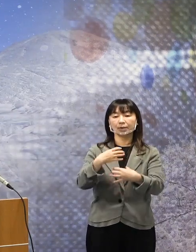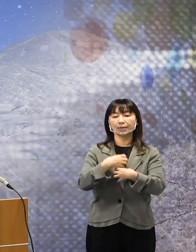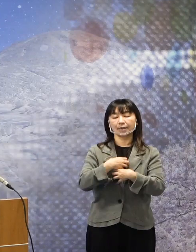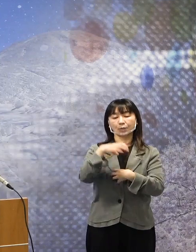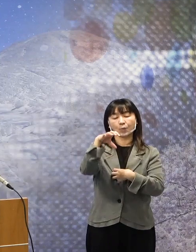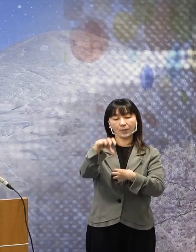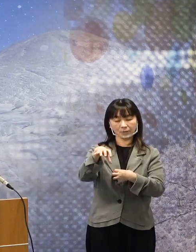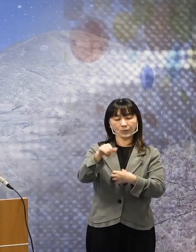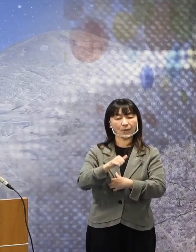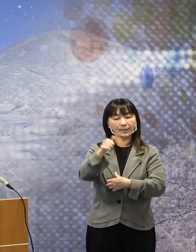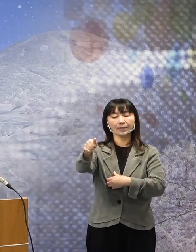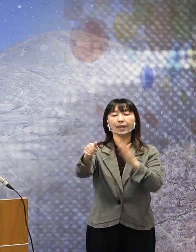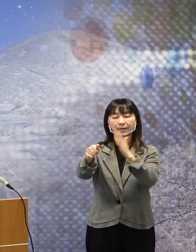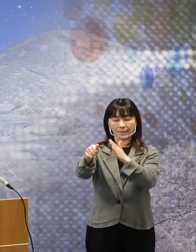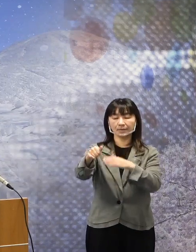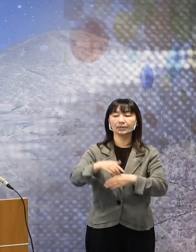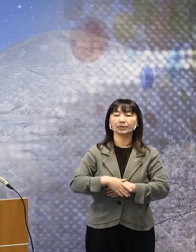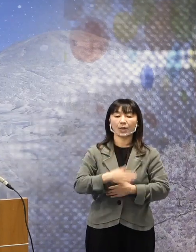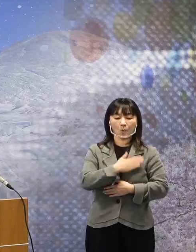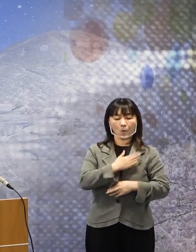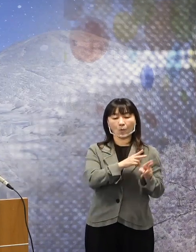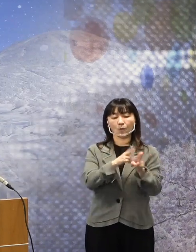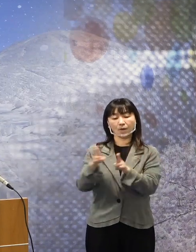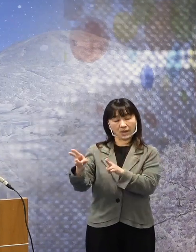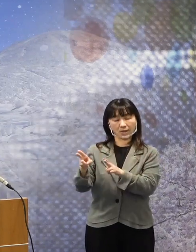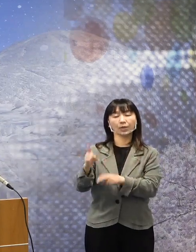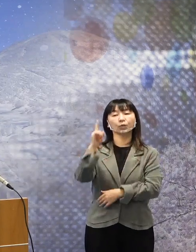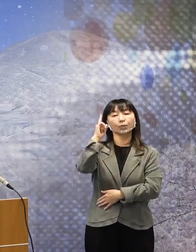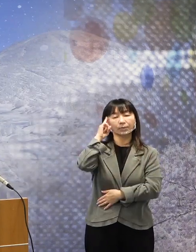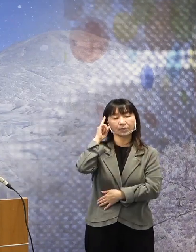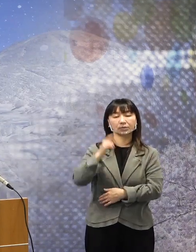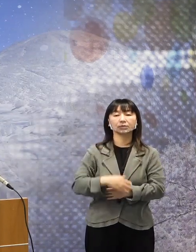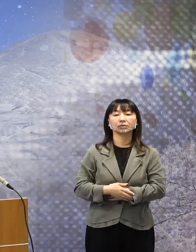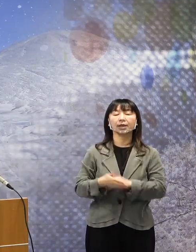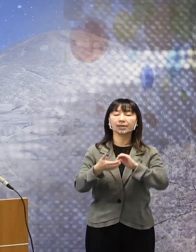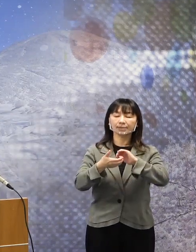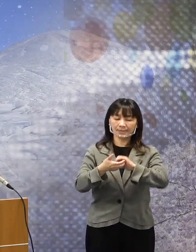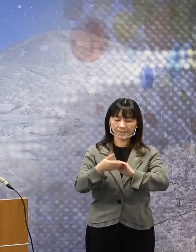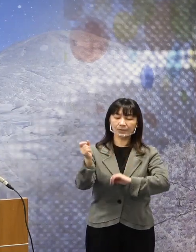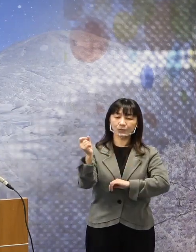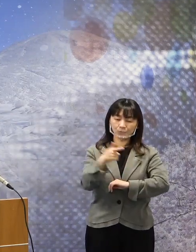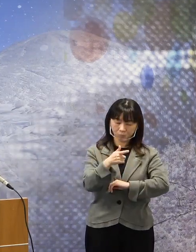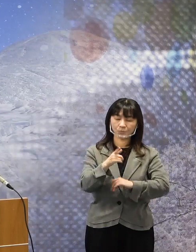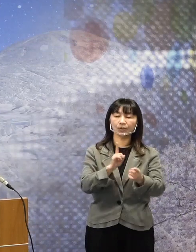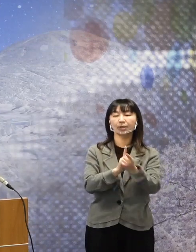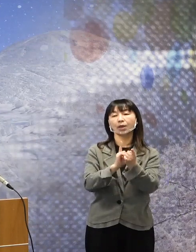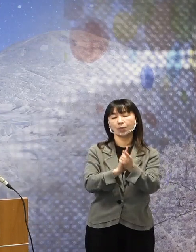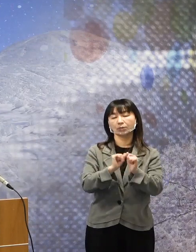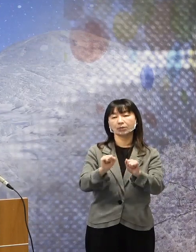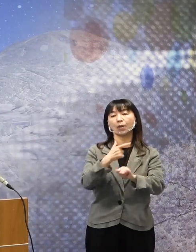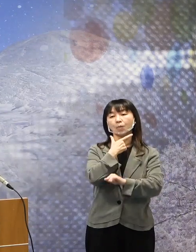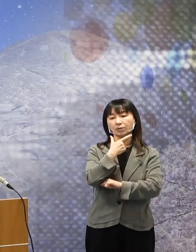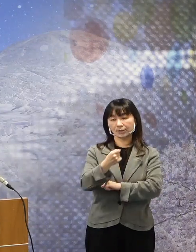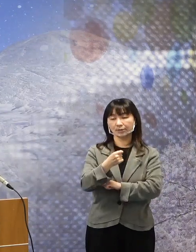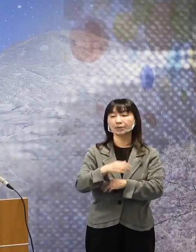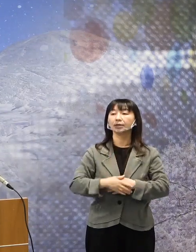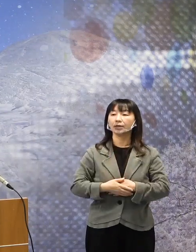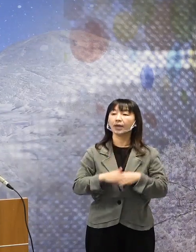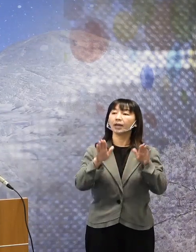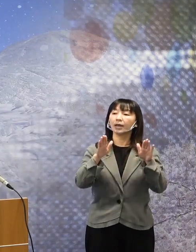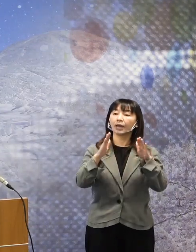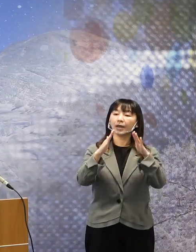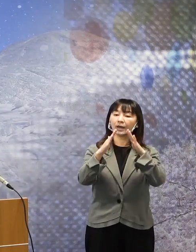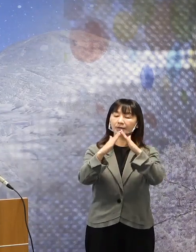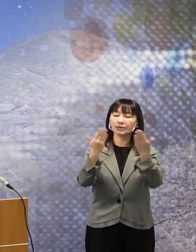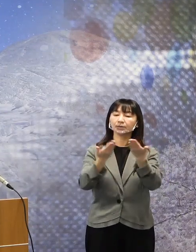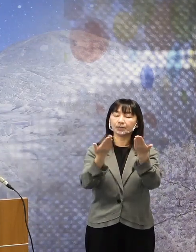ないということ、それはお一人というのは心がけの問題でもありますので、ぜひ即対応いただきたいと思います。テレワークについては今日金曜日ですから、